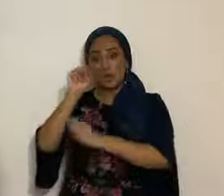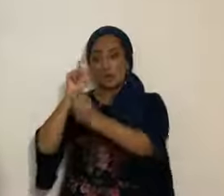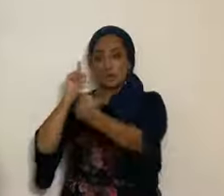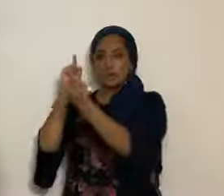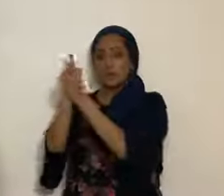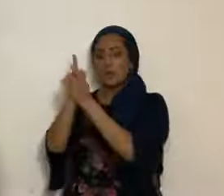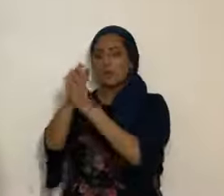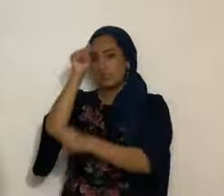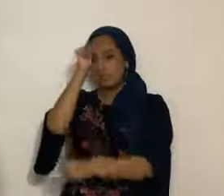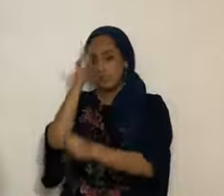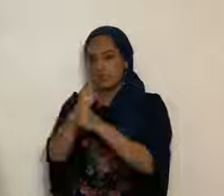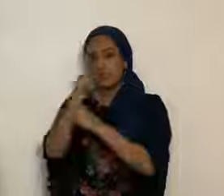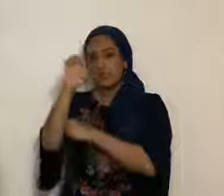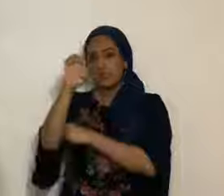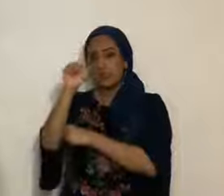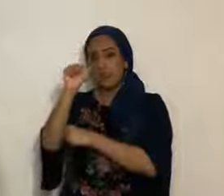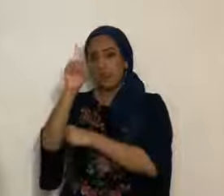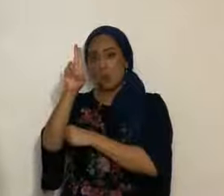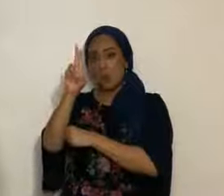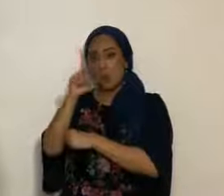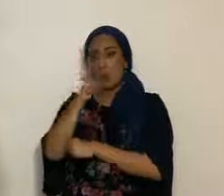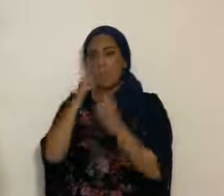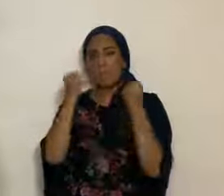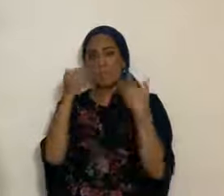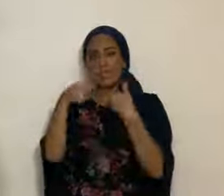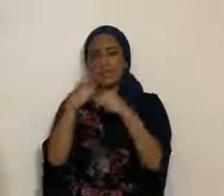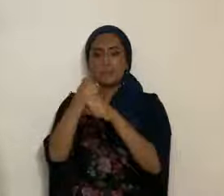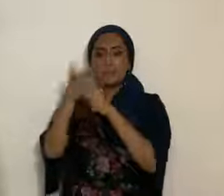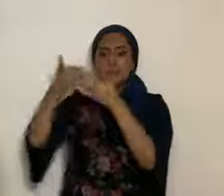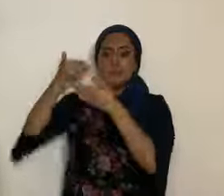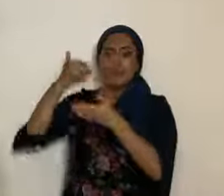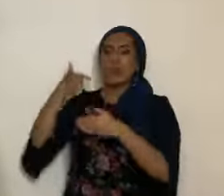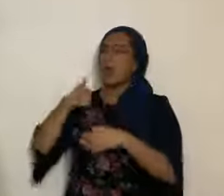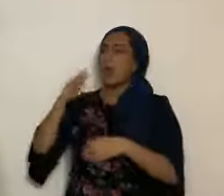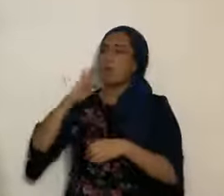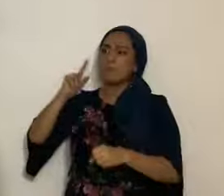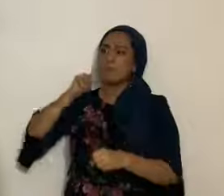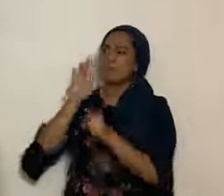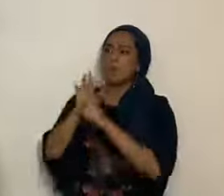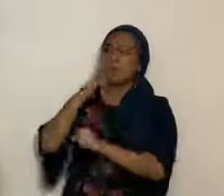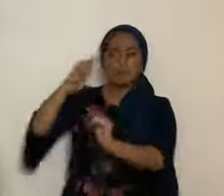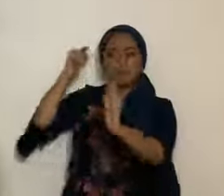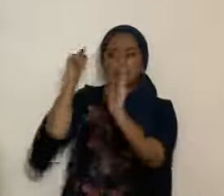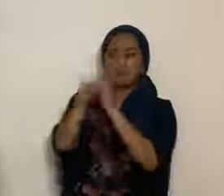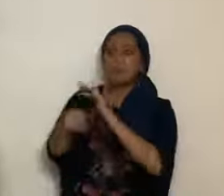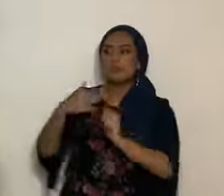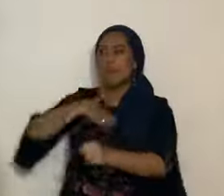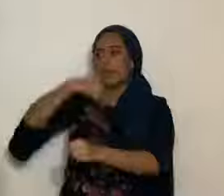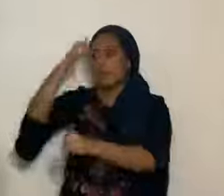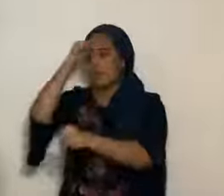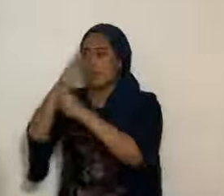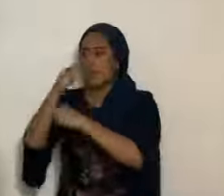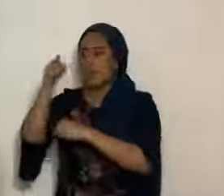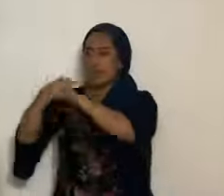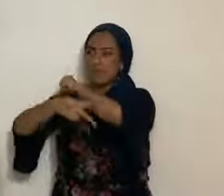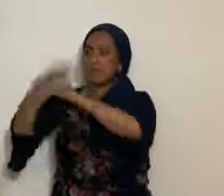a su hermano Esaú, quien años atrás había jurado que lo iba a matar por haberle quitado la